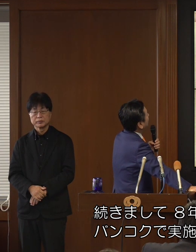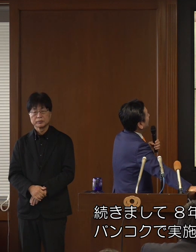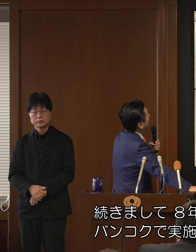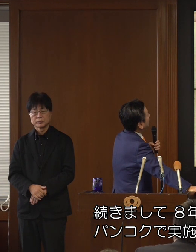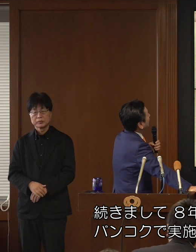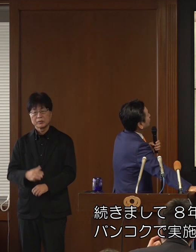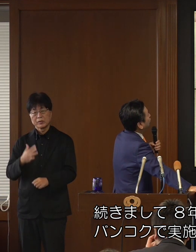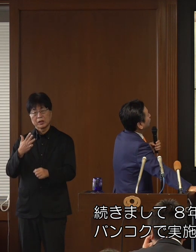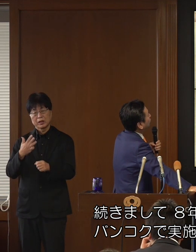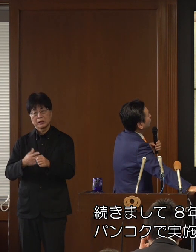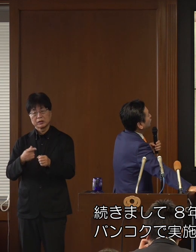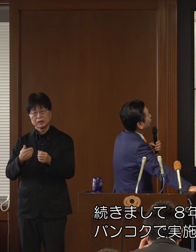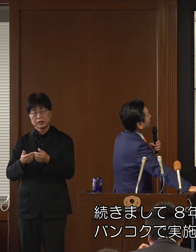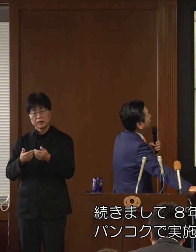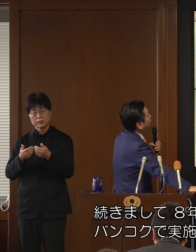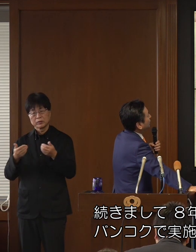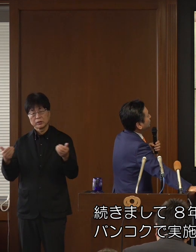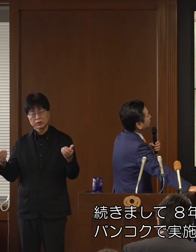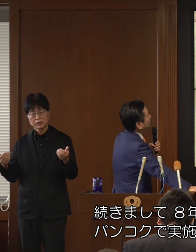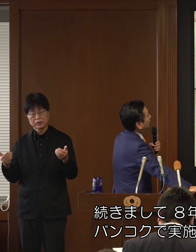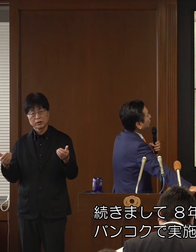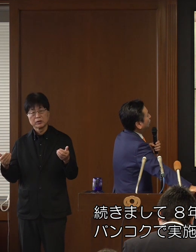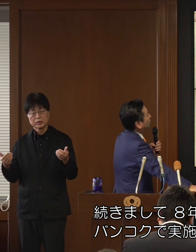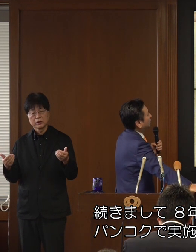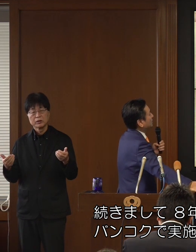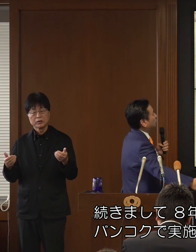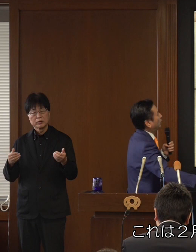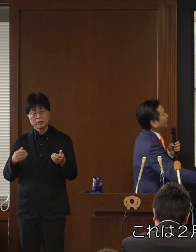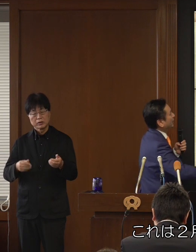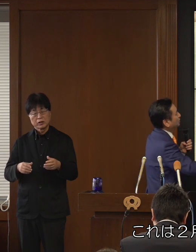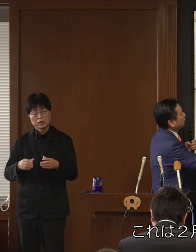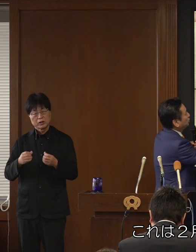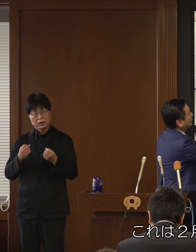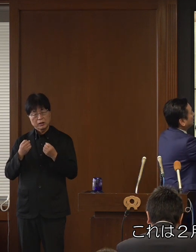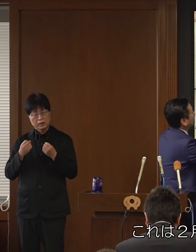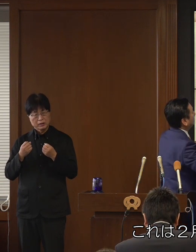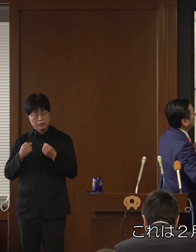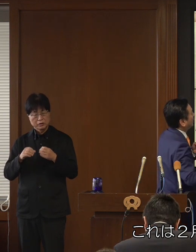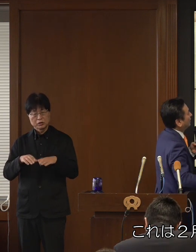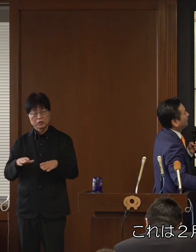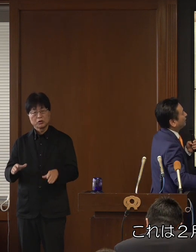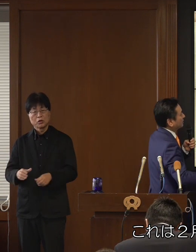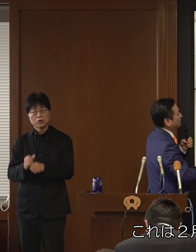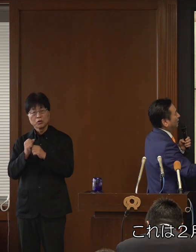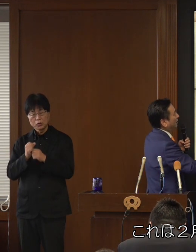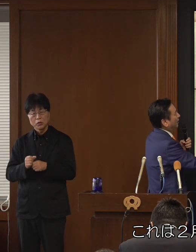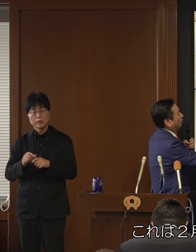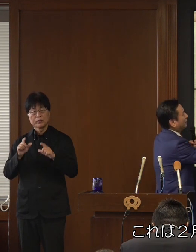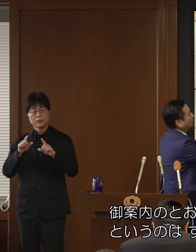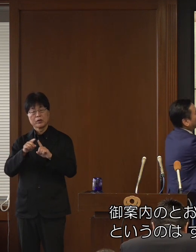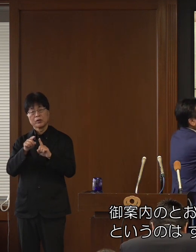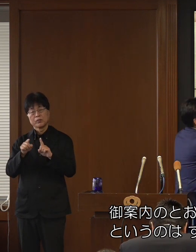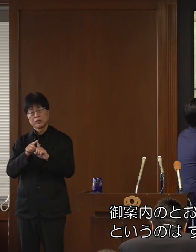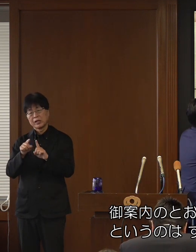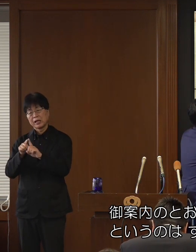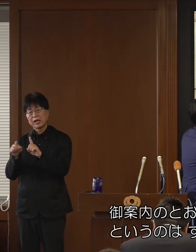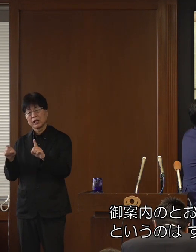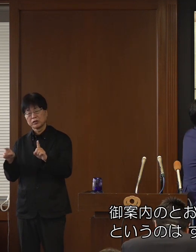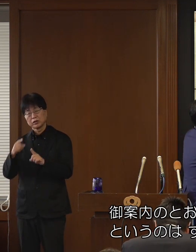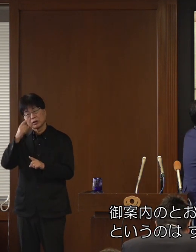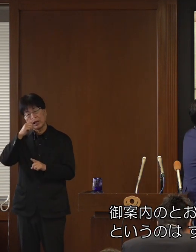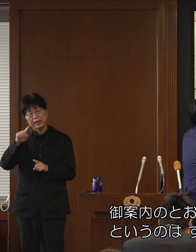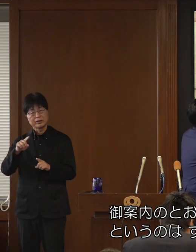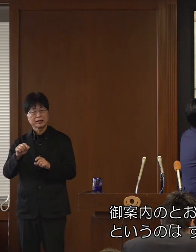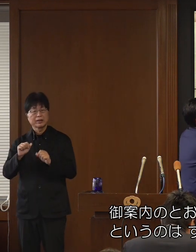8年ぶりに総合プロモーションをバンコクで実施したいと思っています。これは2月の1日から3日であります。ご案内の通り、タ